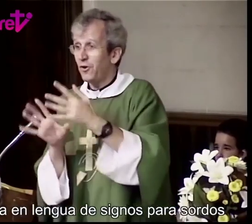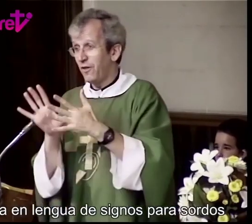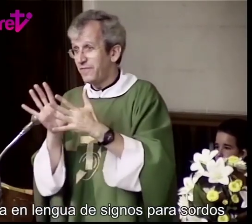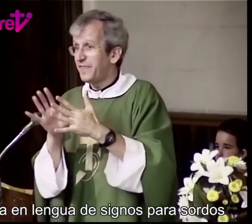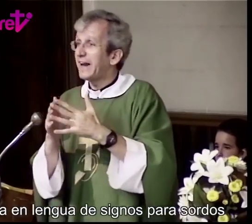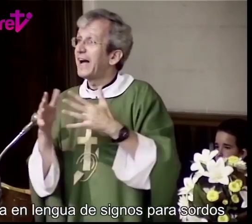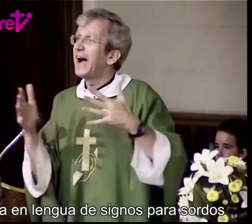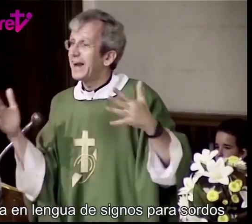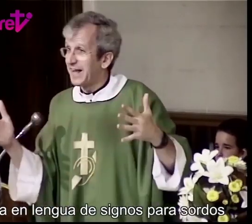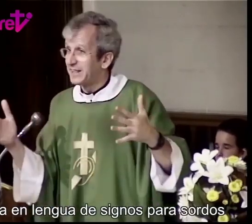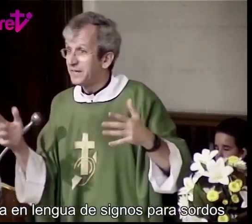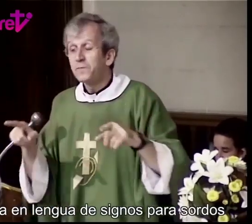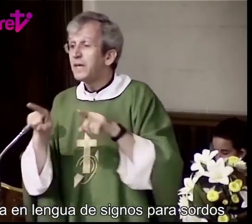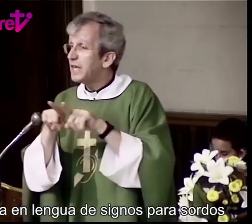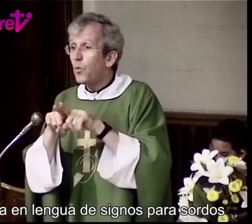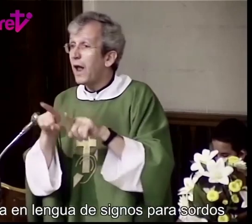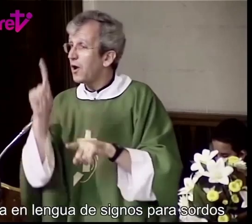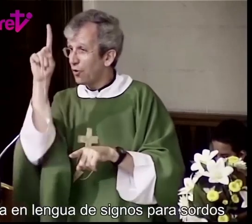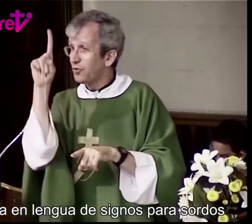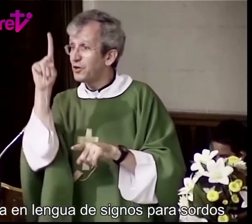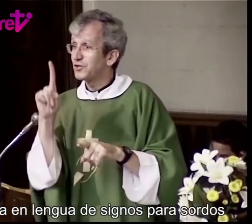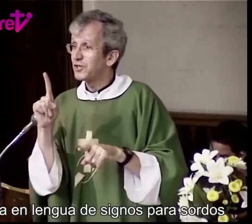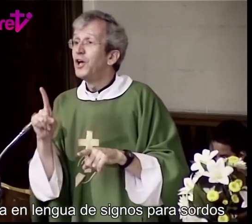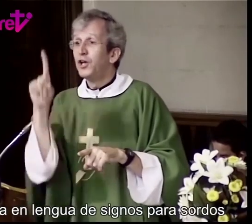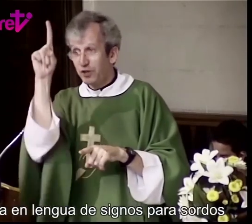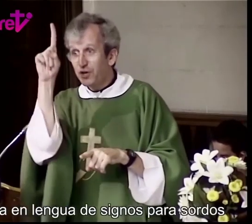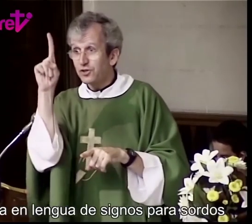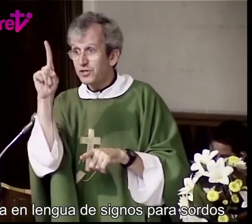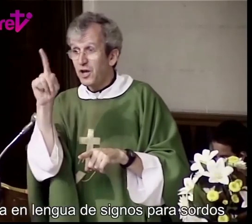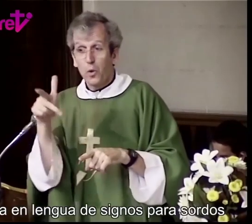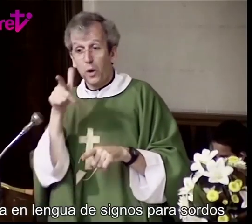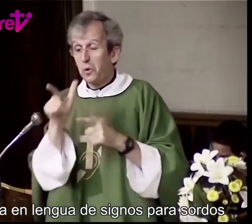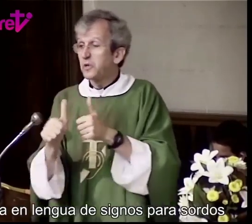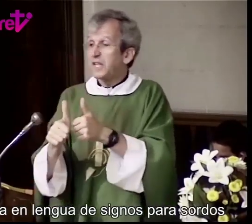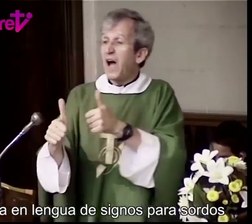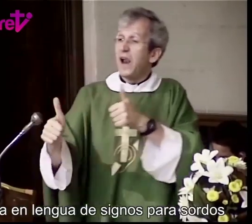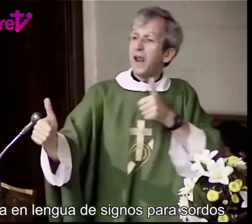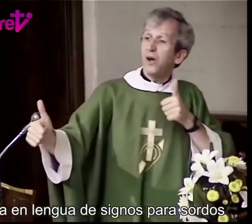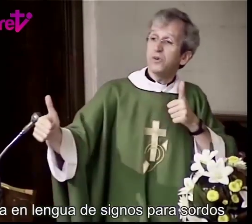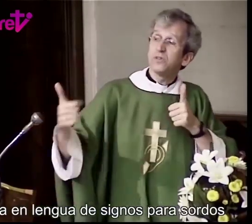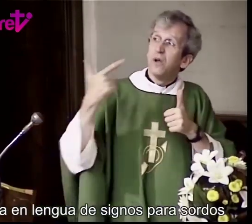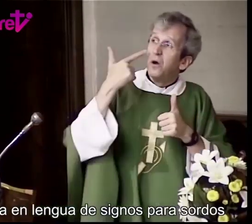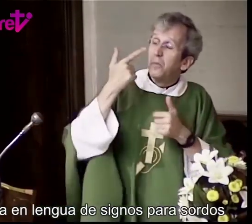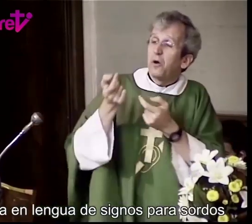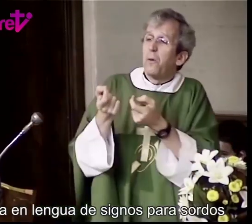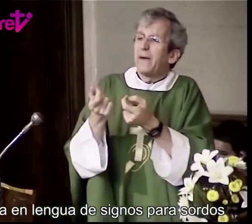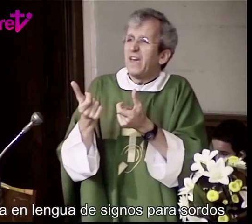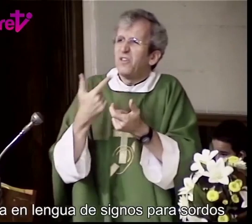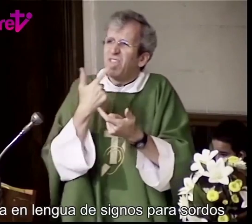de cerca grande. Igual con Dios. Dios, cuando uno está lejos, lo ve como pequeño y dice,